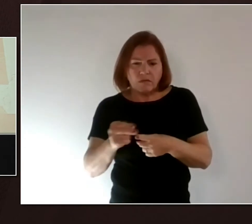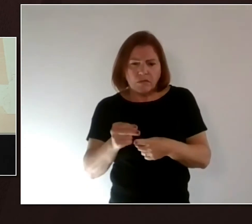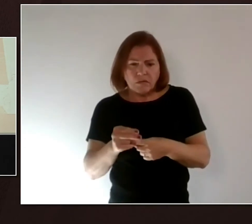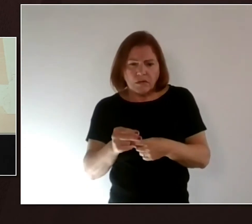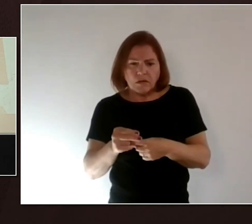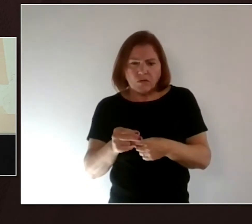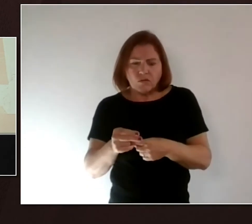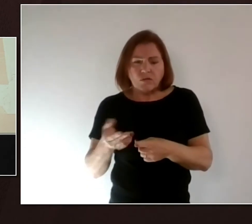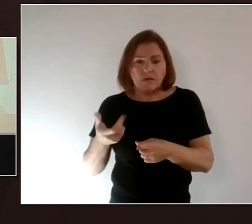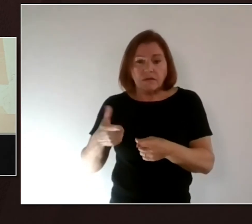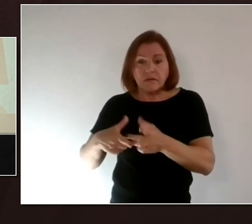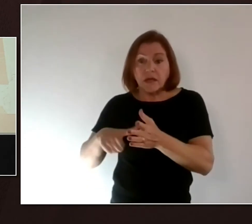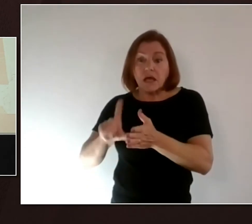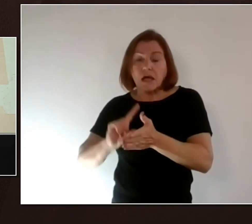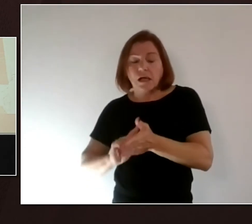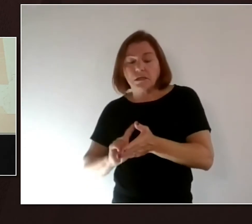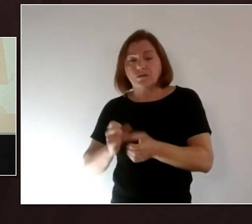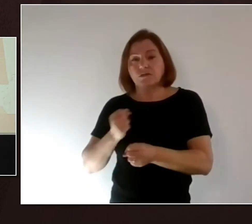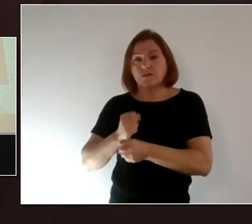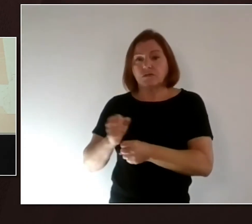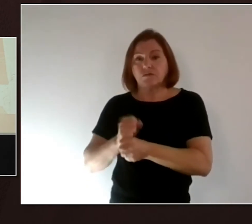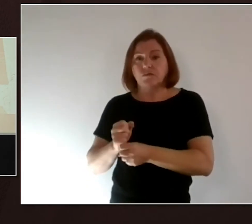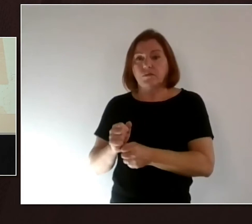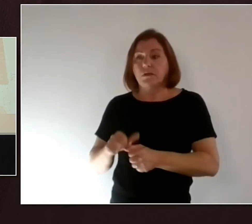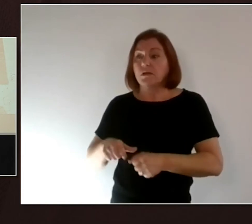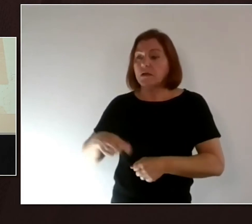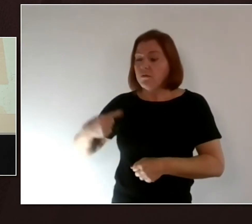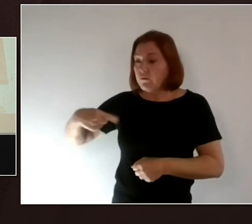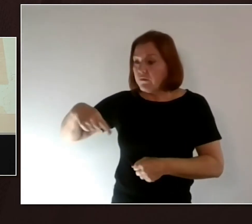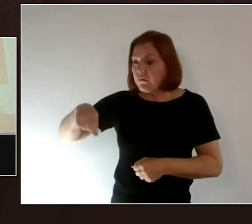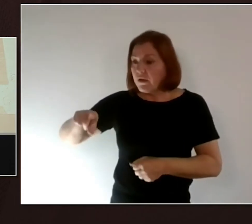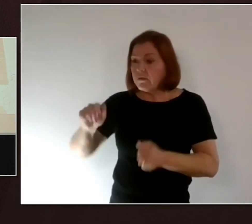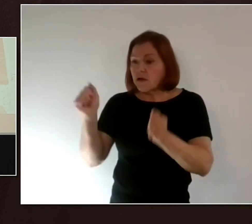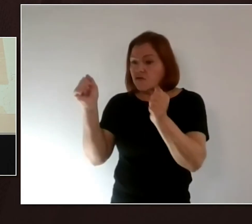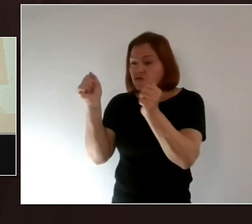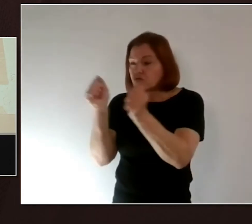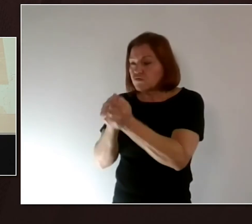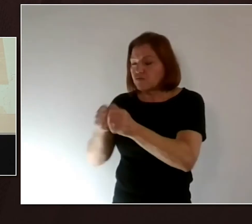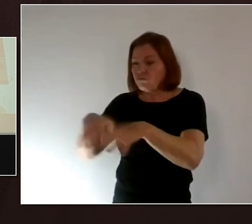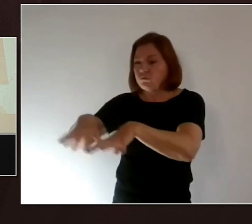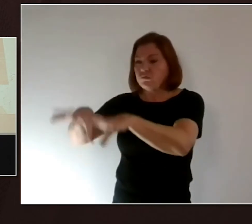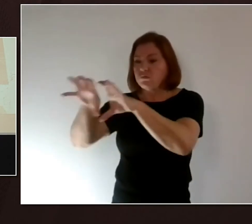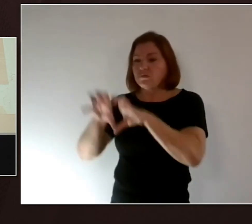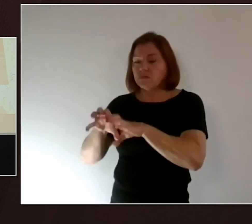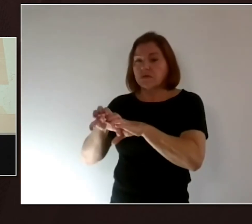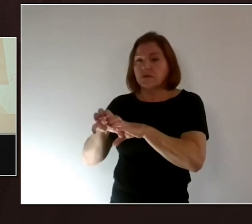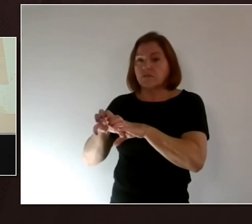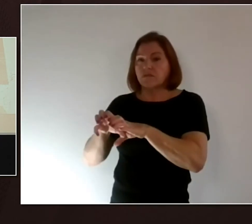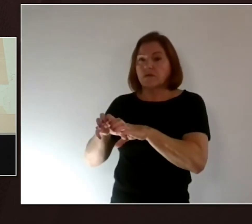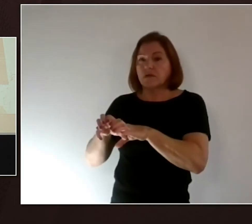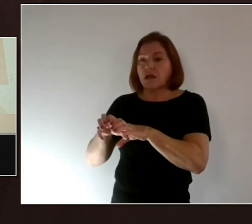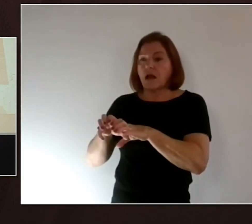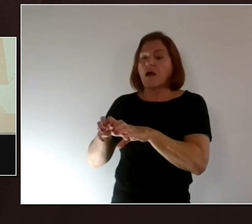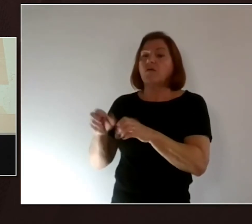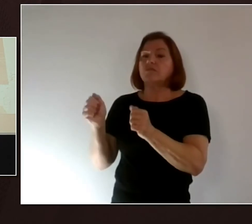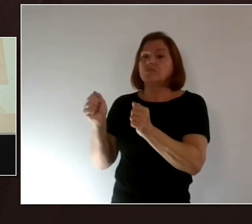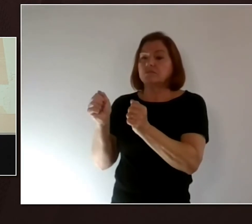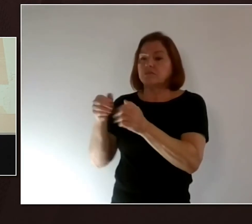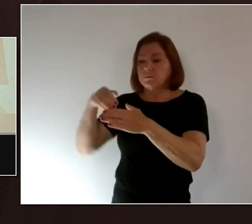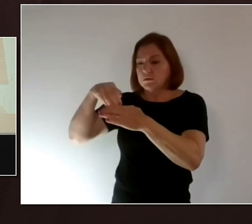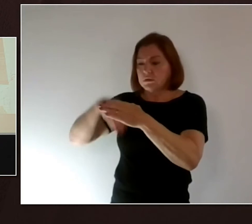milênio, tá? Então, será antes do milênio, porque o grande trono branco é depois do milênio, tá? Vocês estão entendendo,